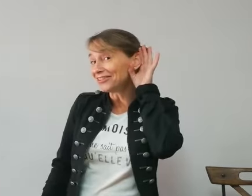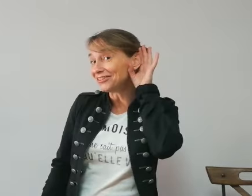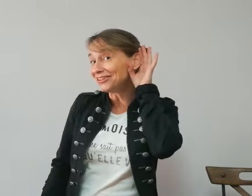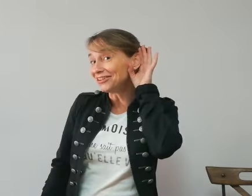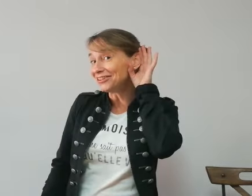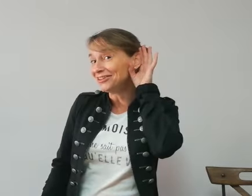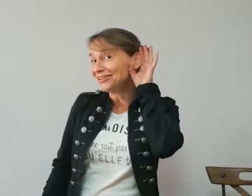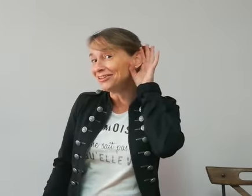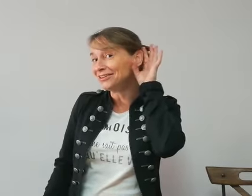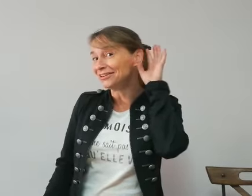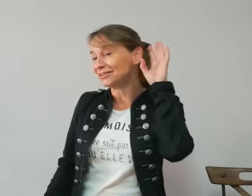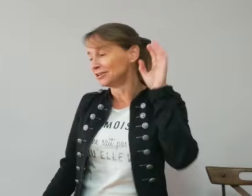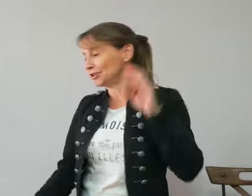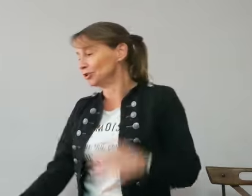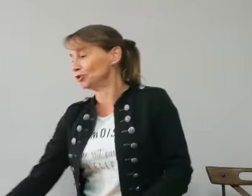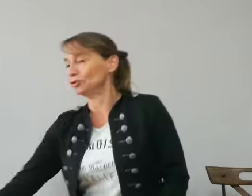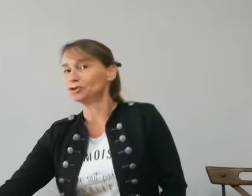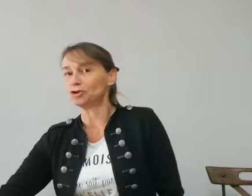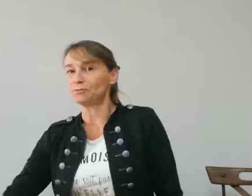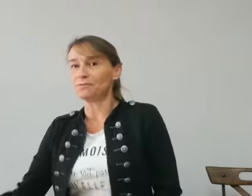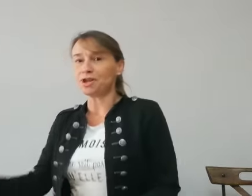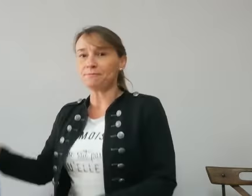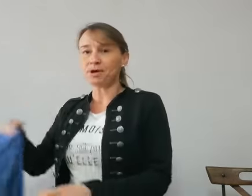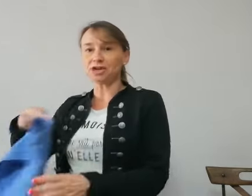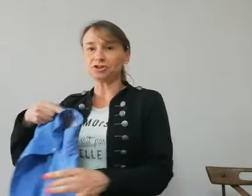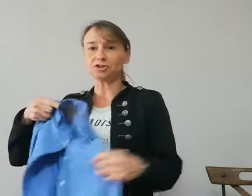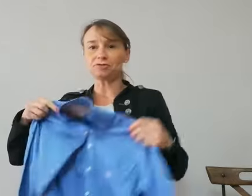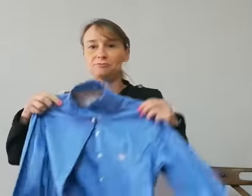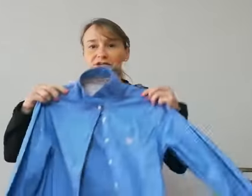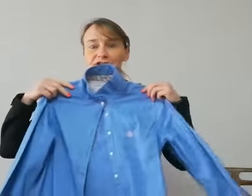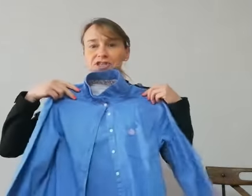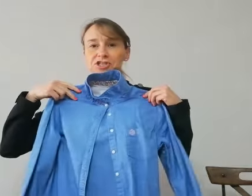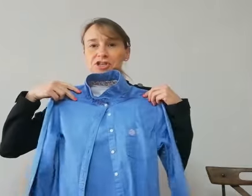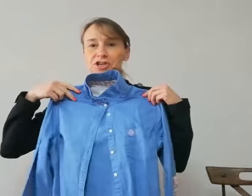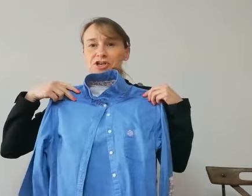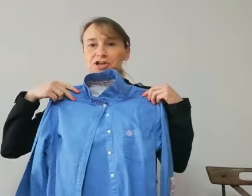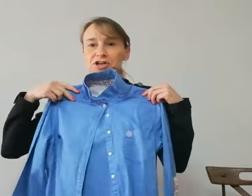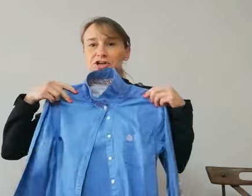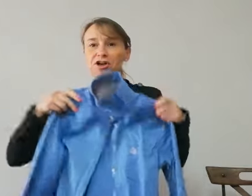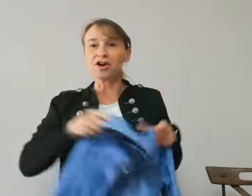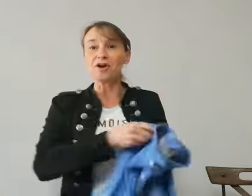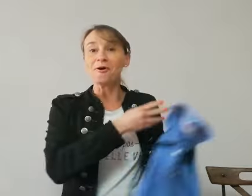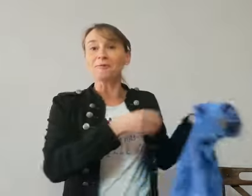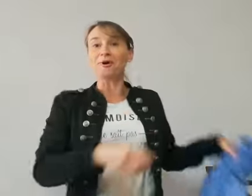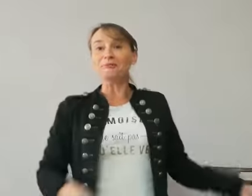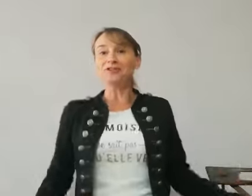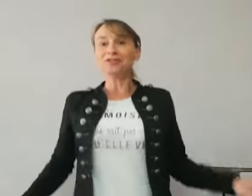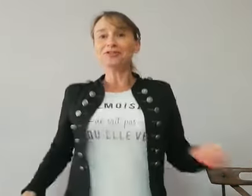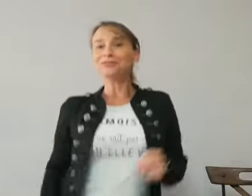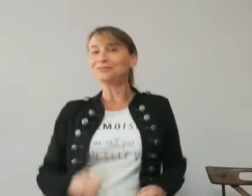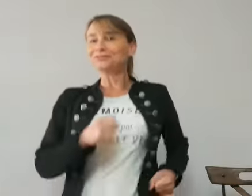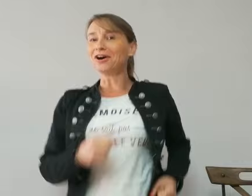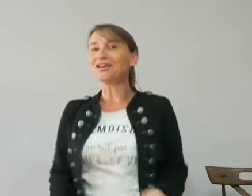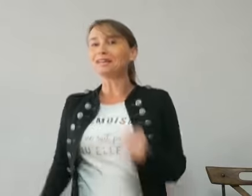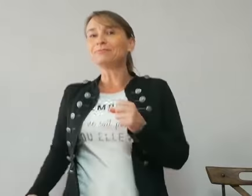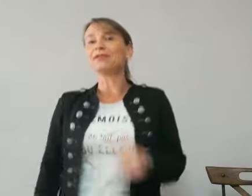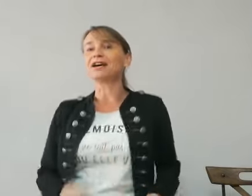-tu ? Je mets ma chemise Promenons-nous dans les bois,